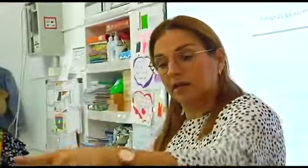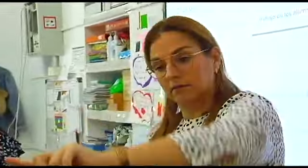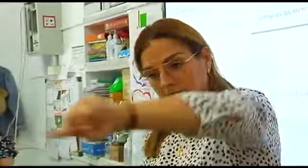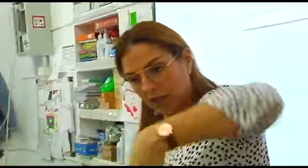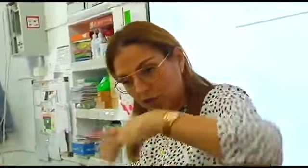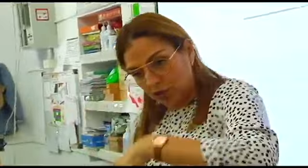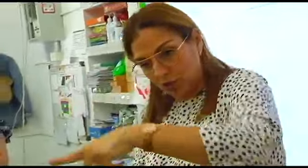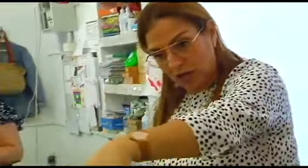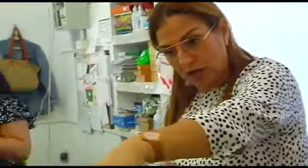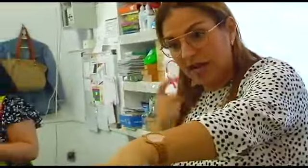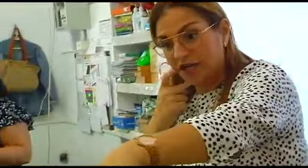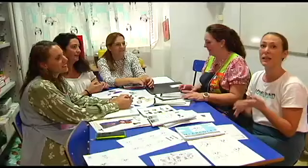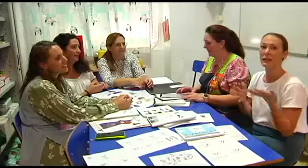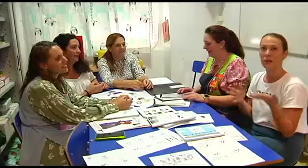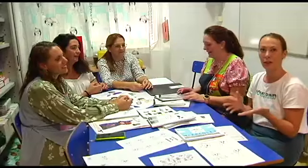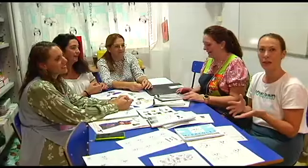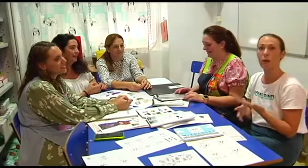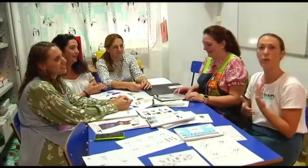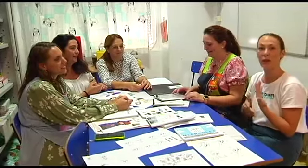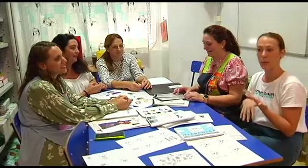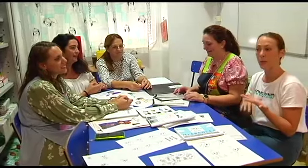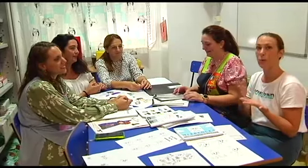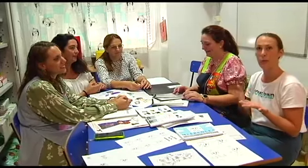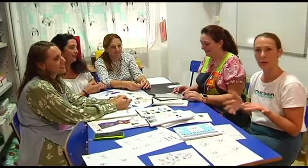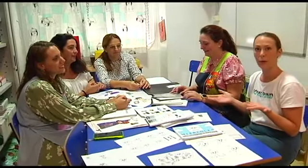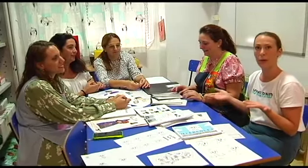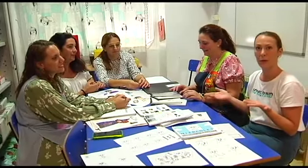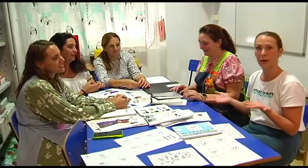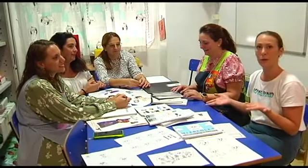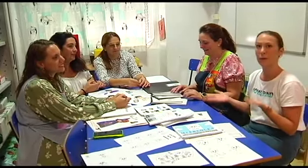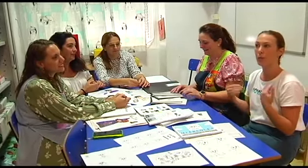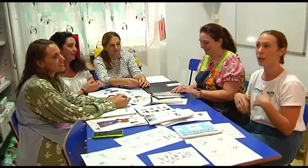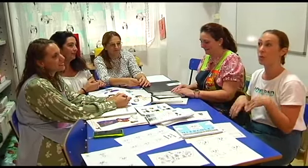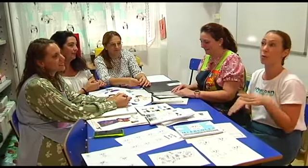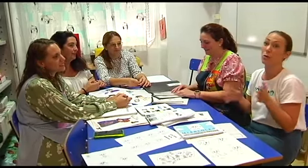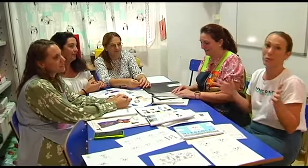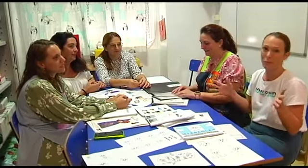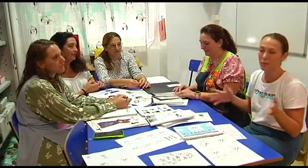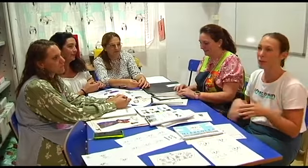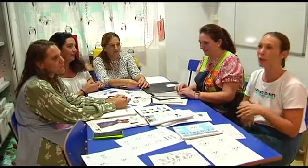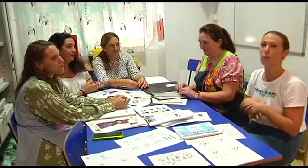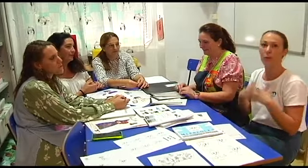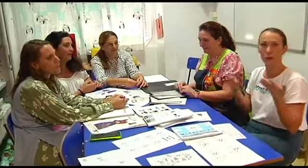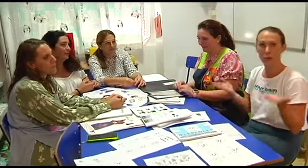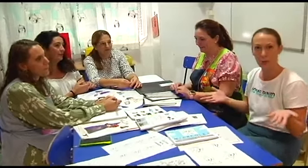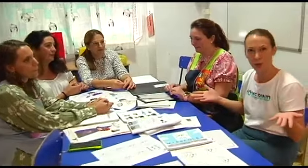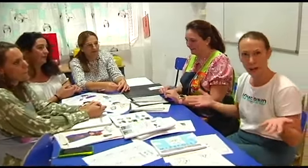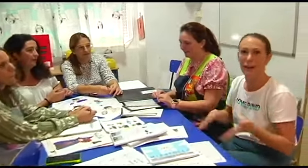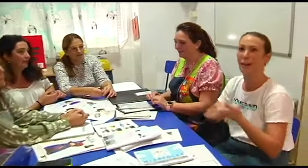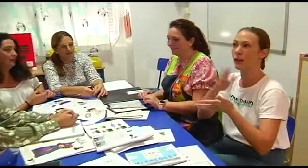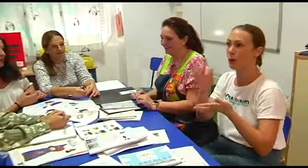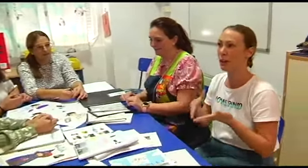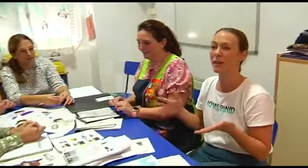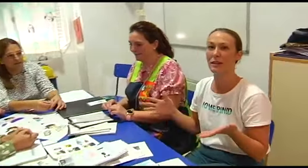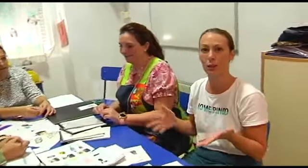acento de cada uno se diferencia por el movimiento de la mano. Por ejemplo, yo signo un poquito más musical, entonces se